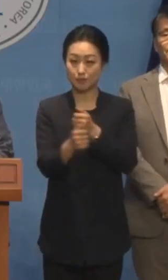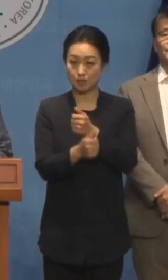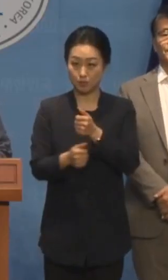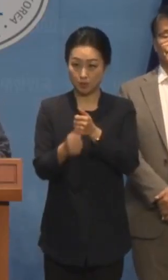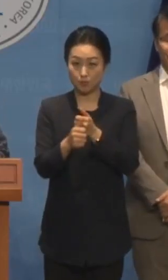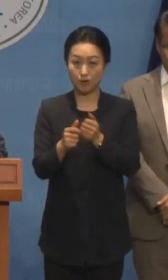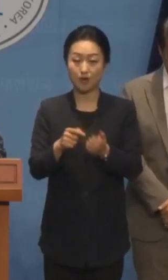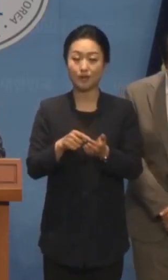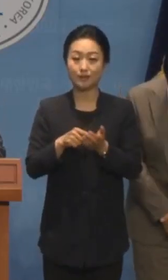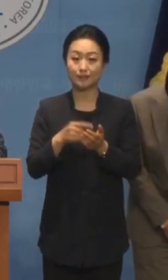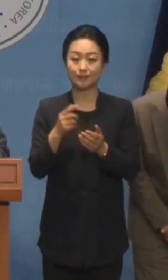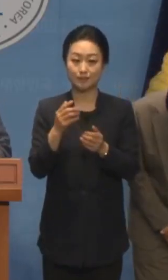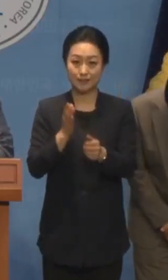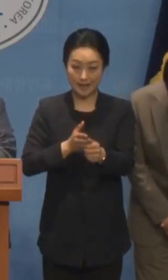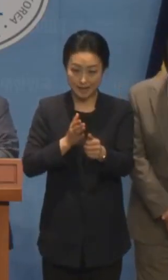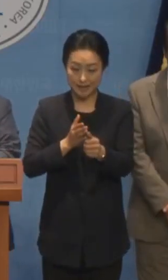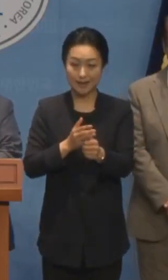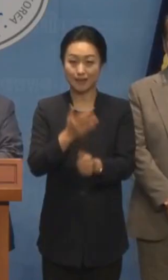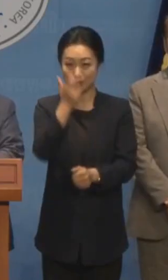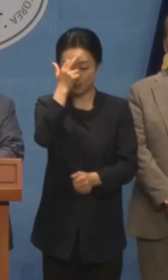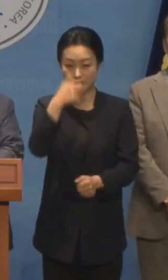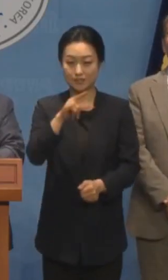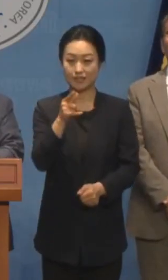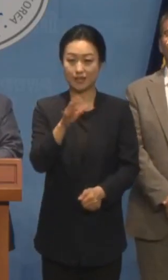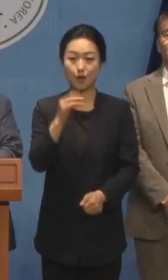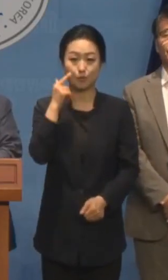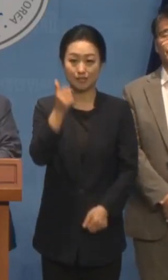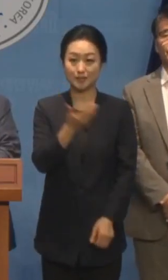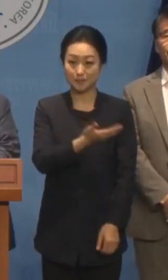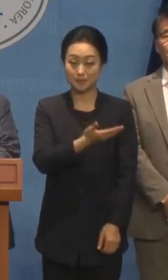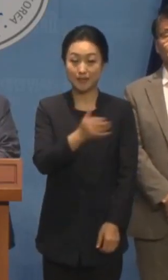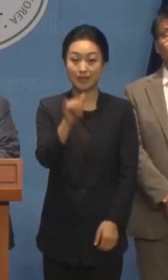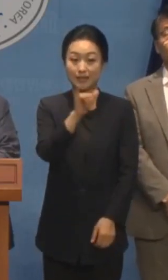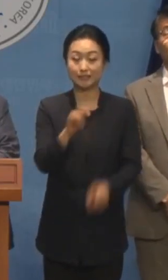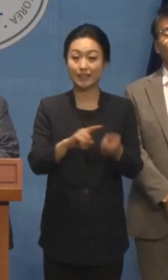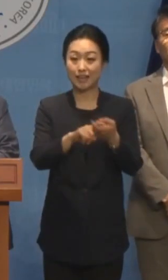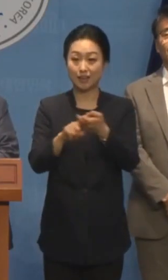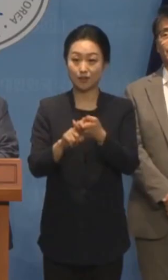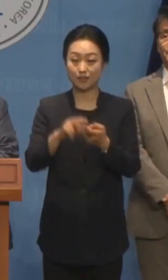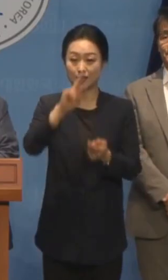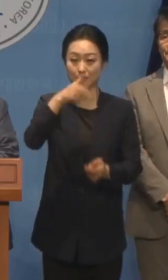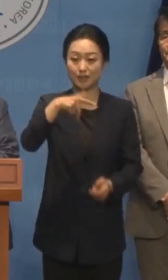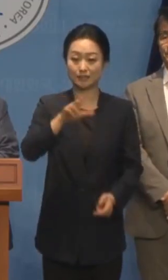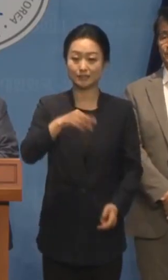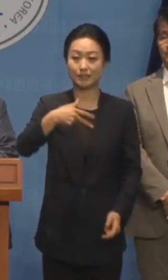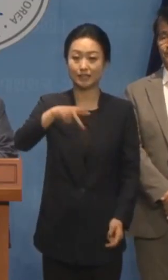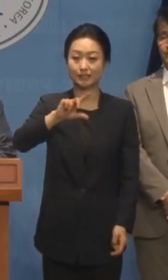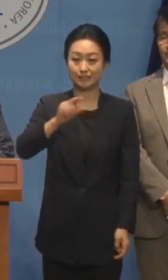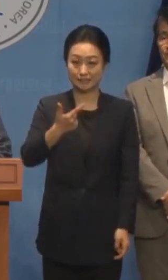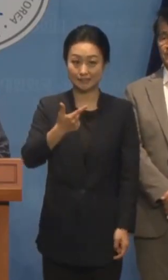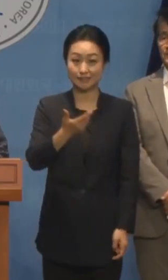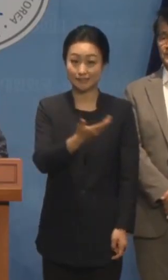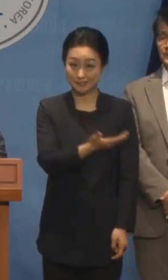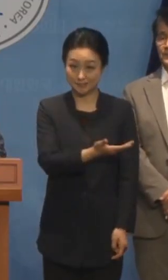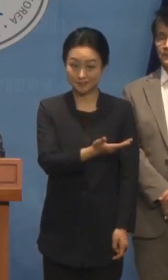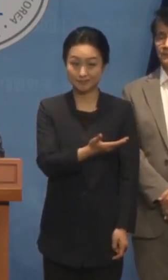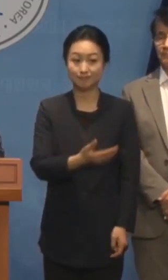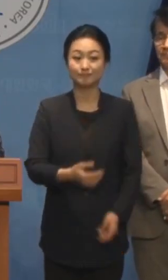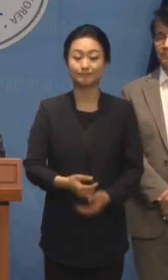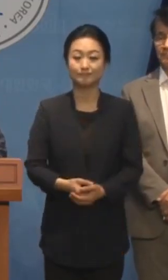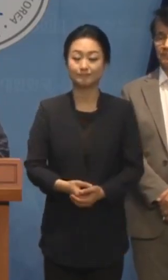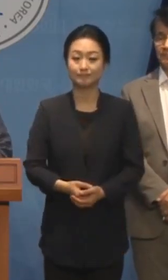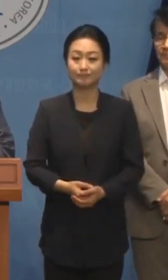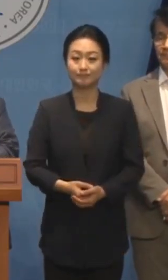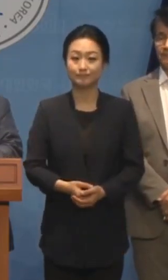목사님 오셨습니다. 왼쪽에 을들의 연대 박창진 전 대한항공 사무장님